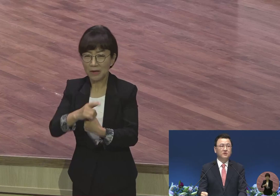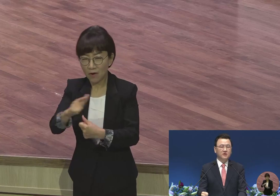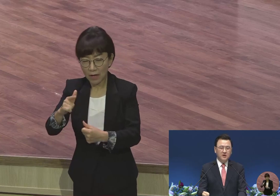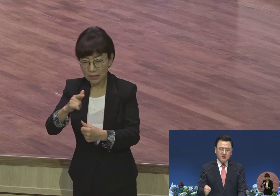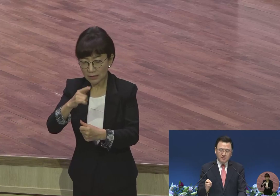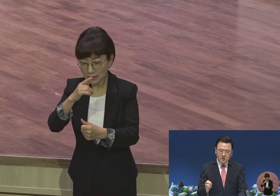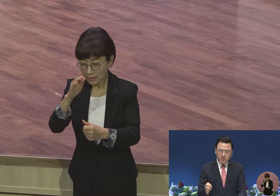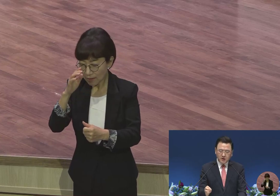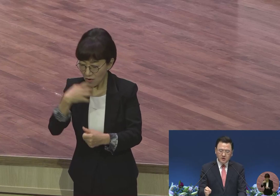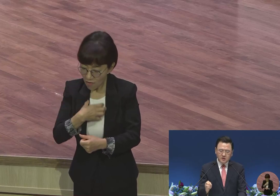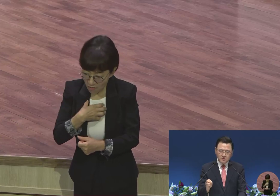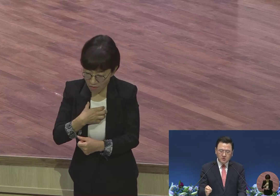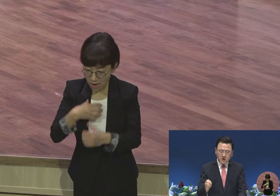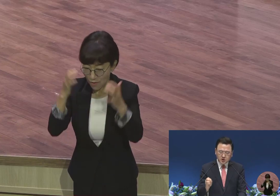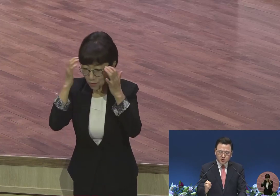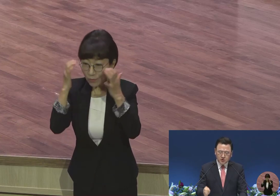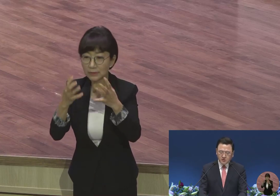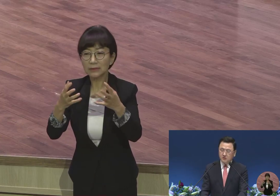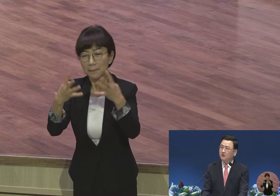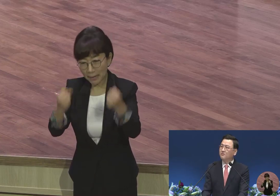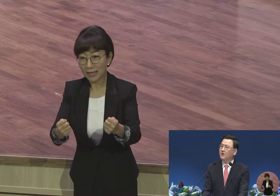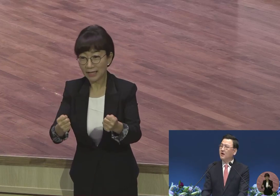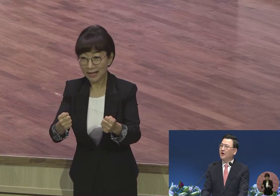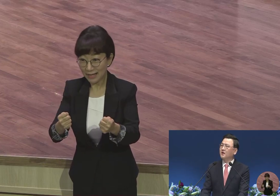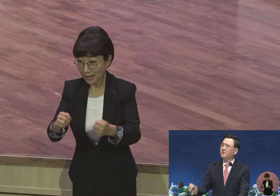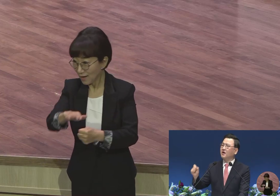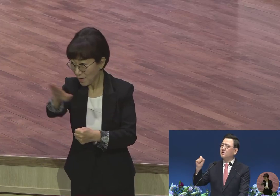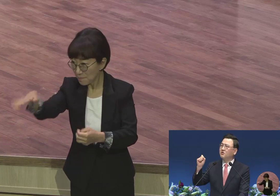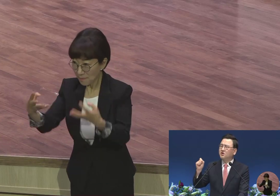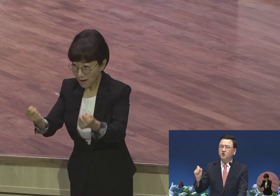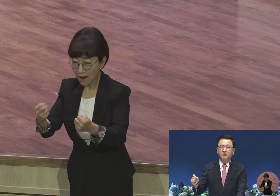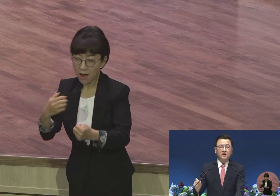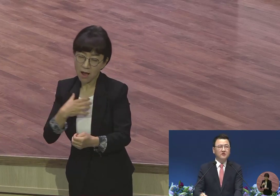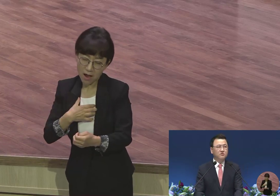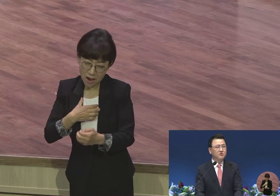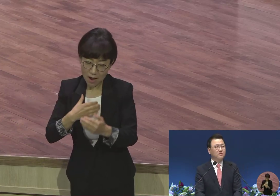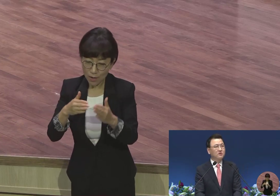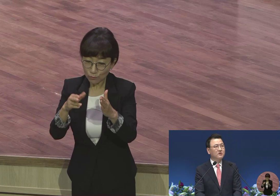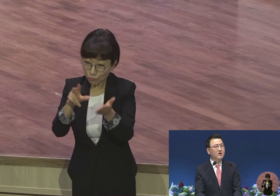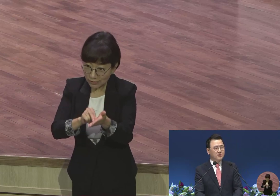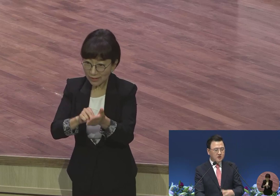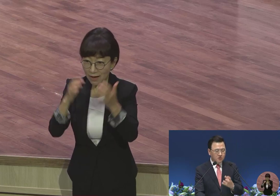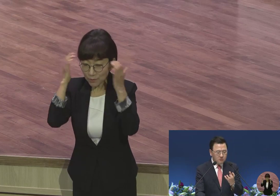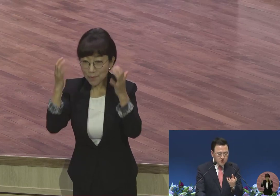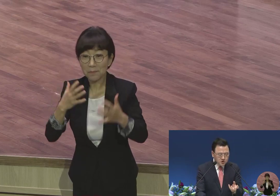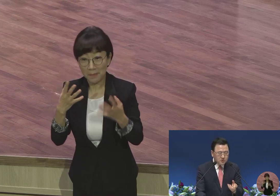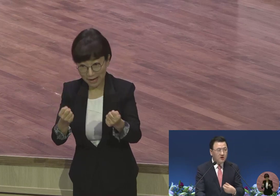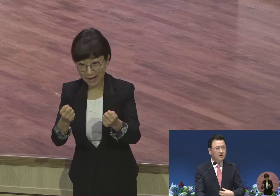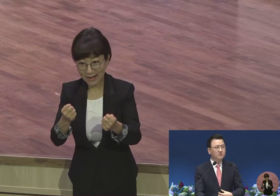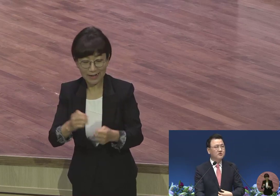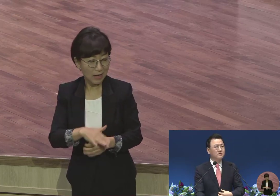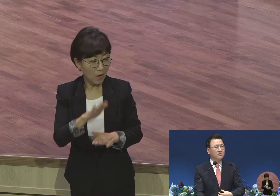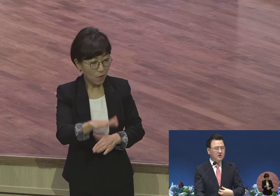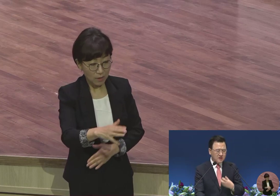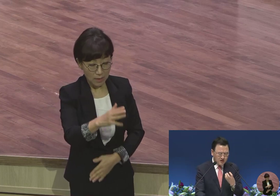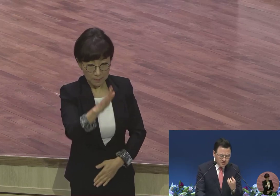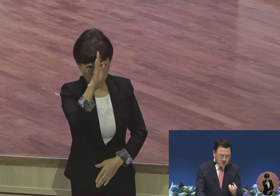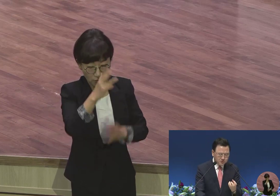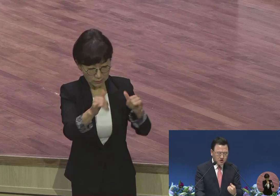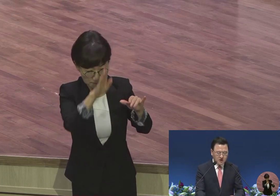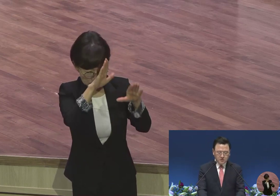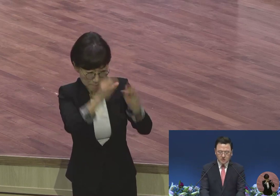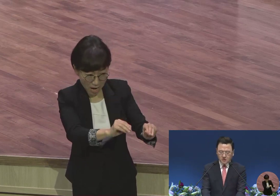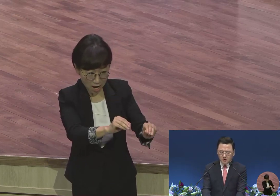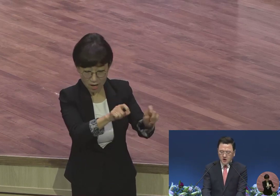들으면서 38년 된 병자가 치유된 것처럼 하나님 가정이 치유되게 하여 주시고 내 영혼이 치유되게 하여 주시고 내